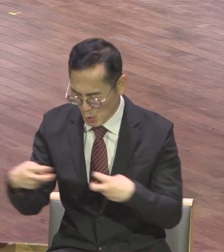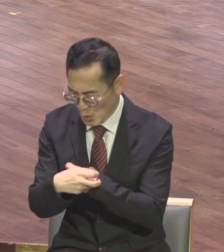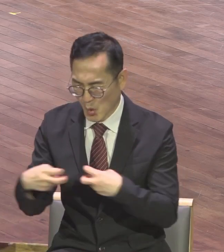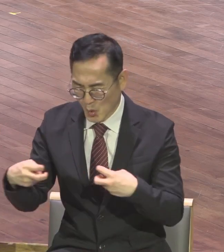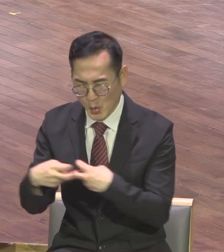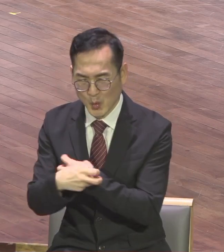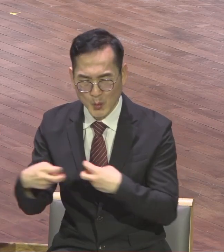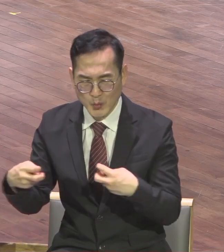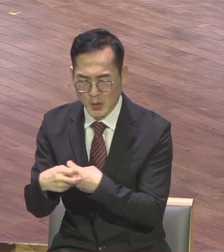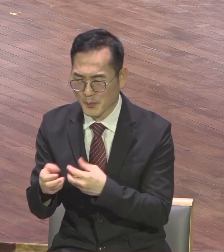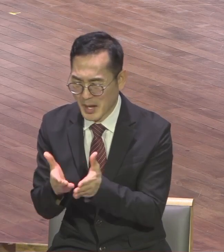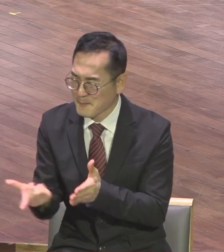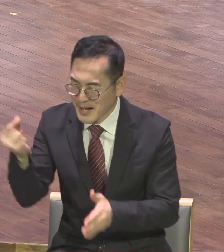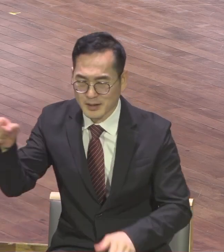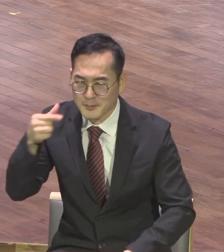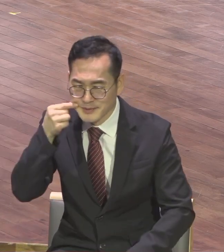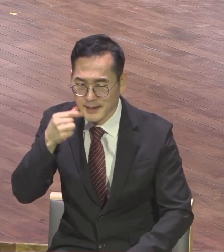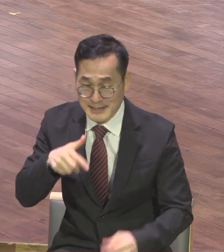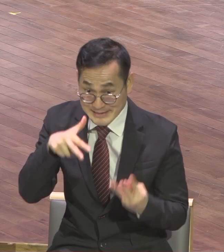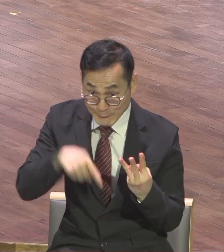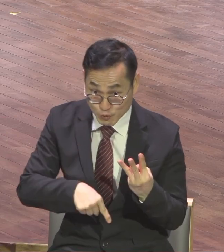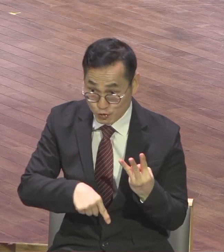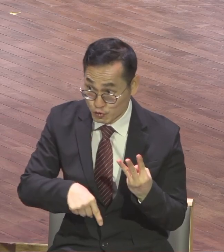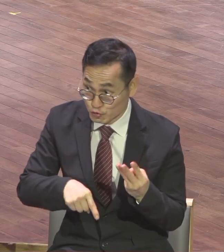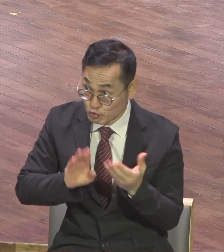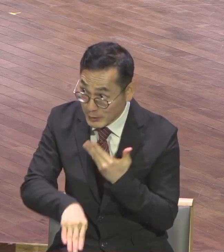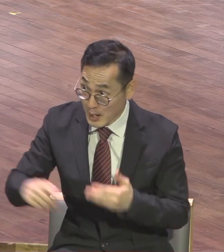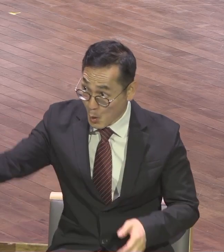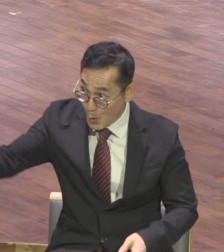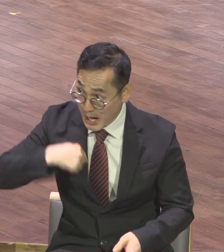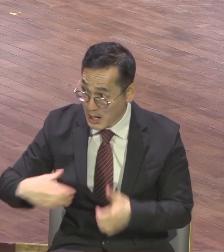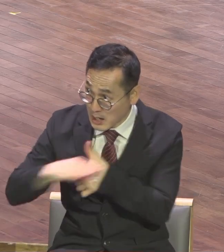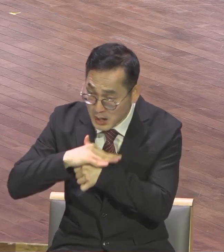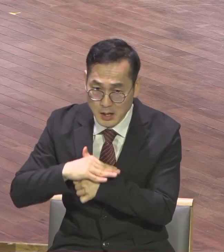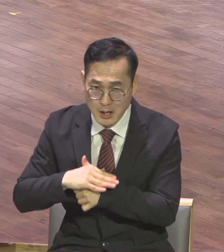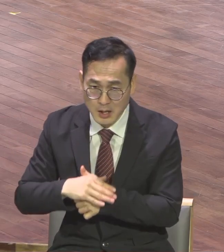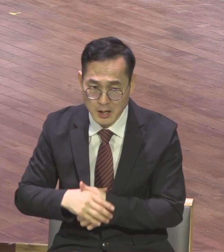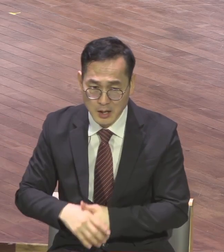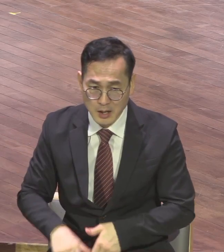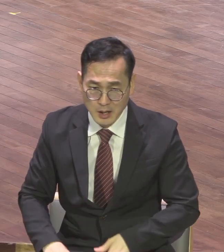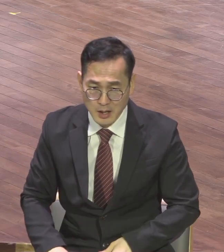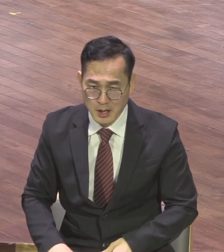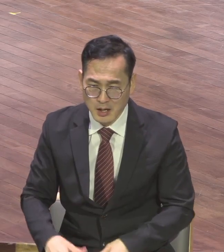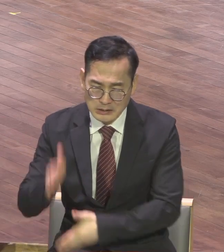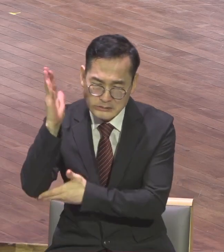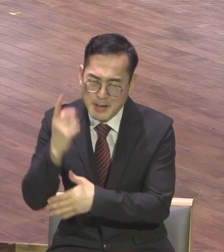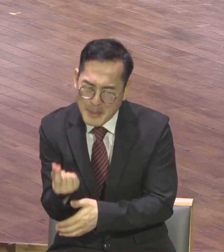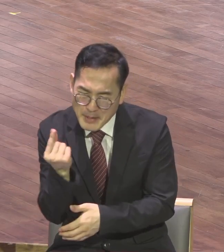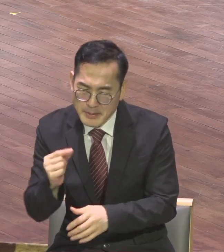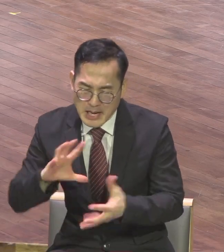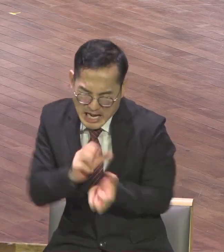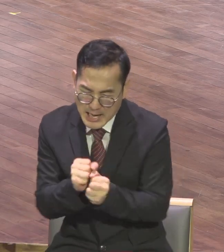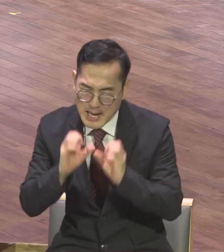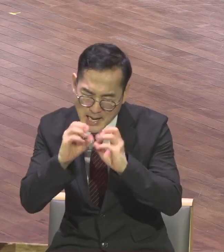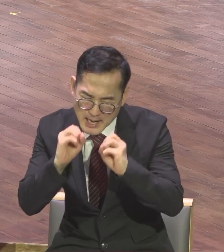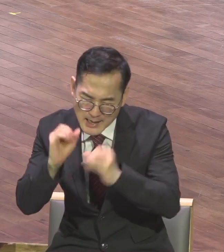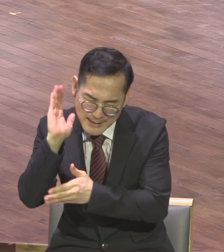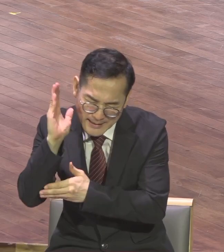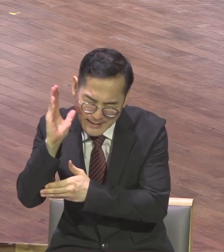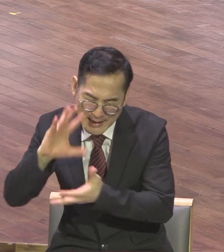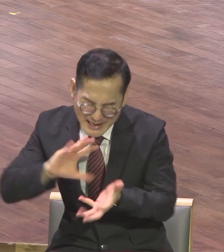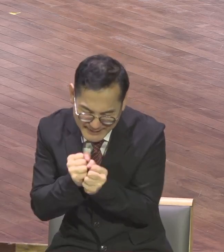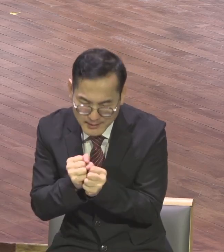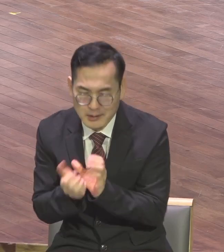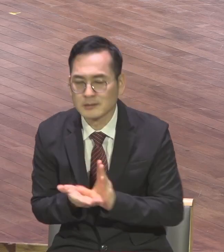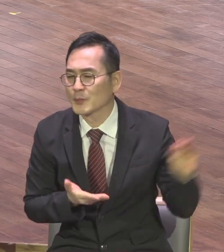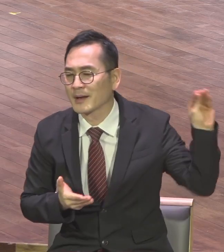오는 시간을 보고 지금 3주밖에 시간이 없어. 빨리 도망가면 잡혀. 그러니까 결사대가 따라오니까 3주밖에 시간이